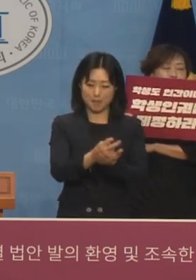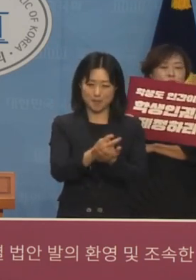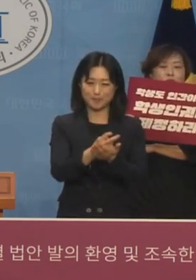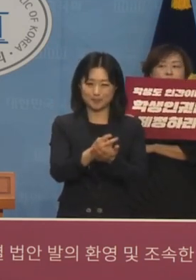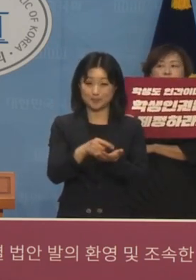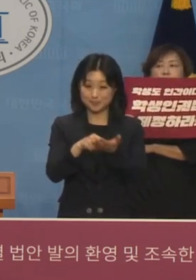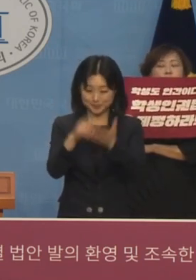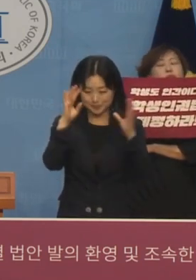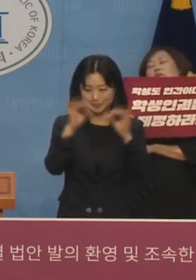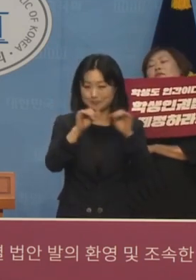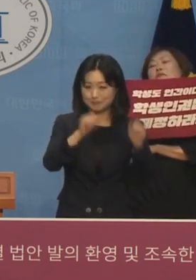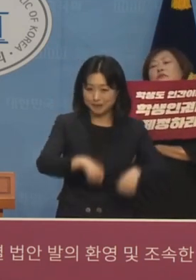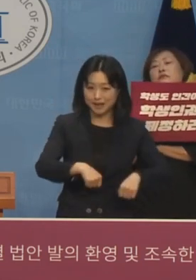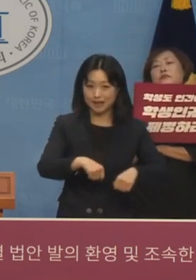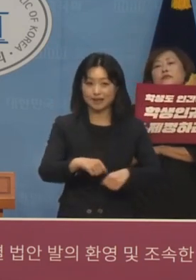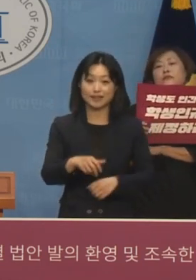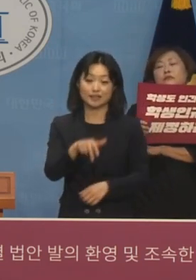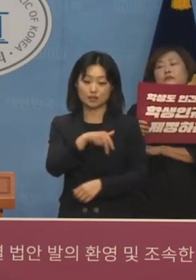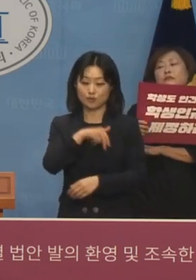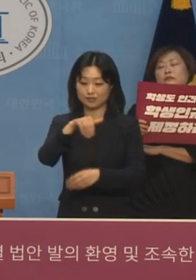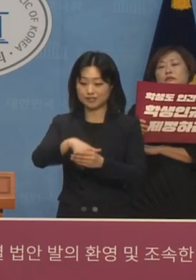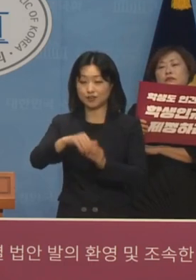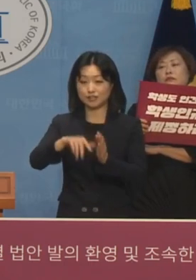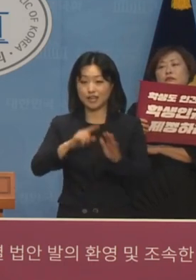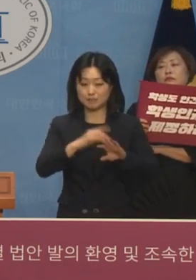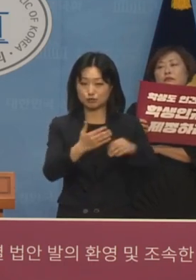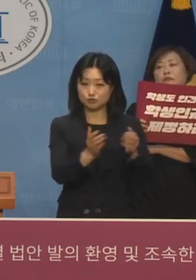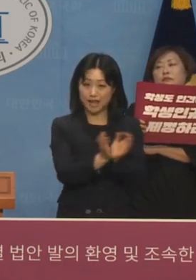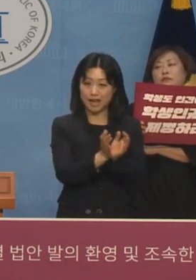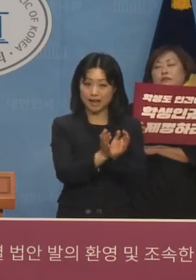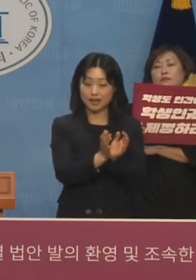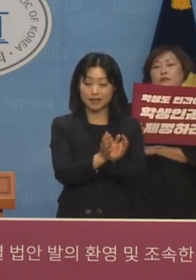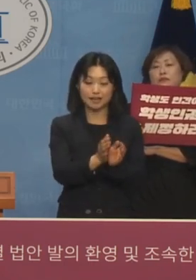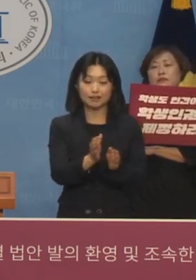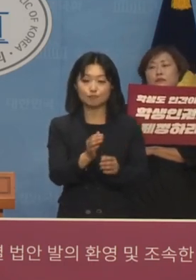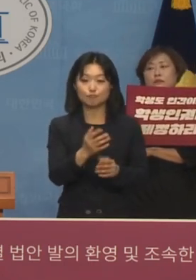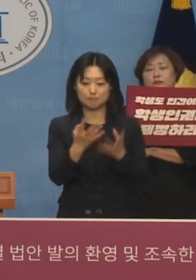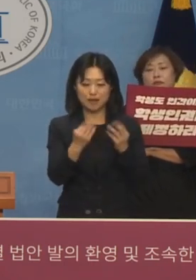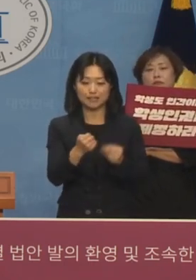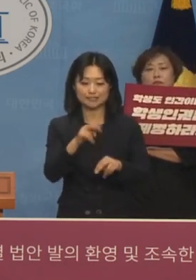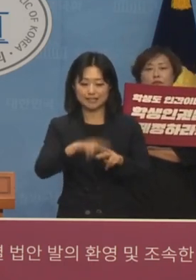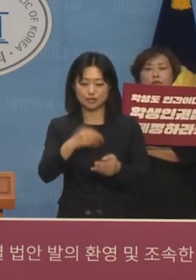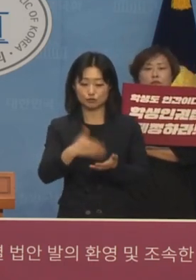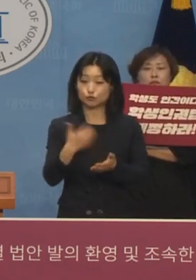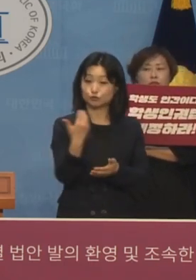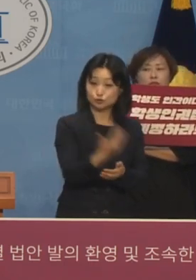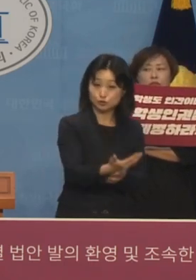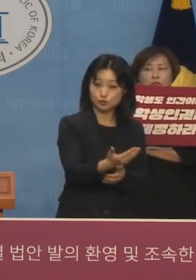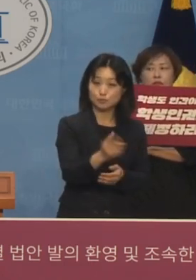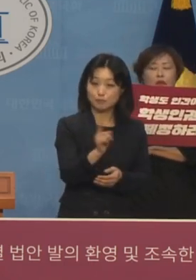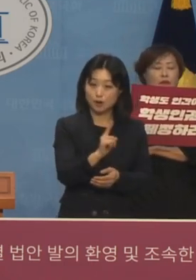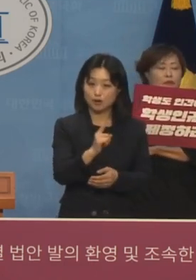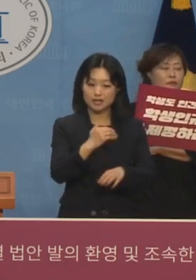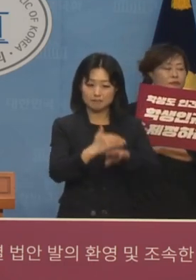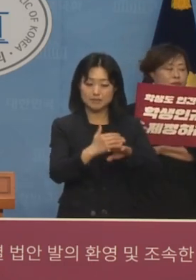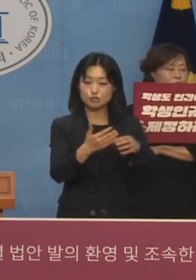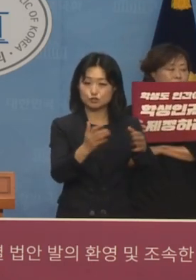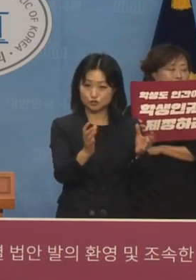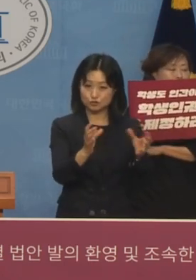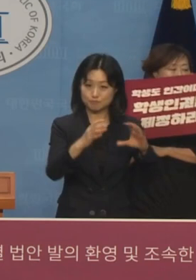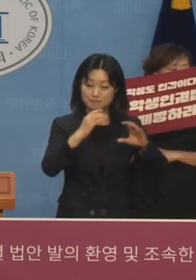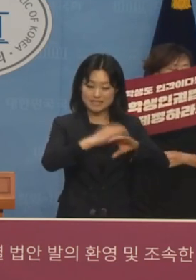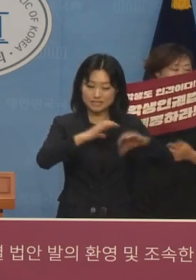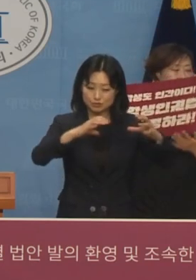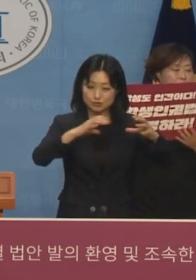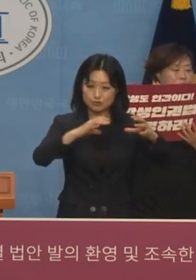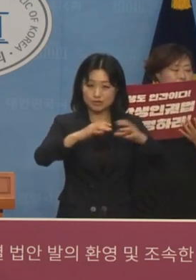있다. 시민들이 이번 총선에서 더불어민주당 등의 다수 의석을 준 것은 인권과 민주주의를 후퇴시키려 드는